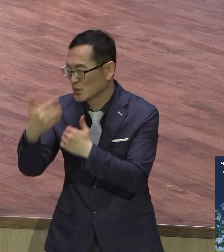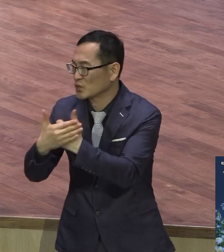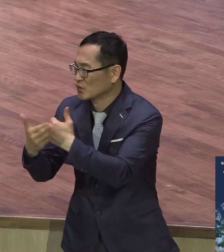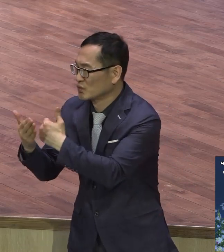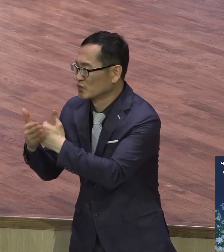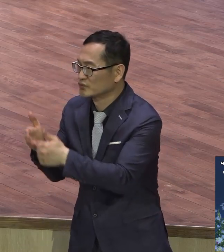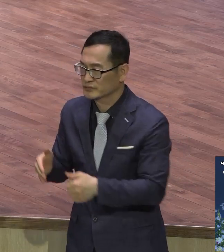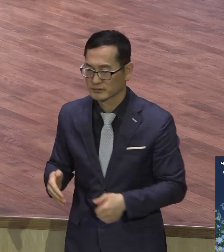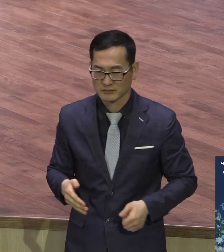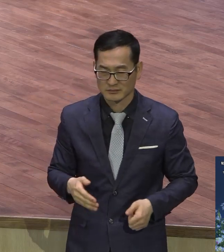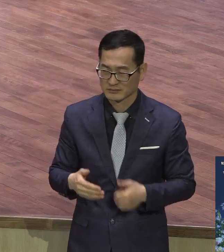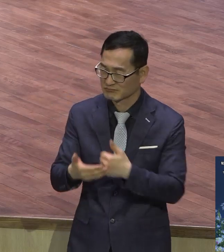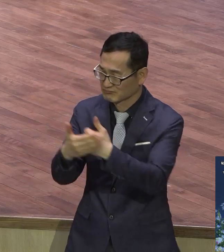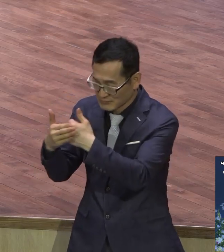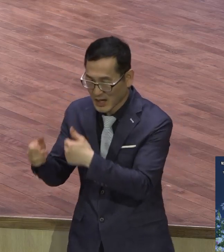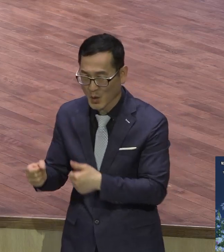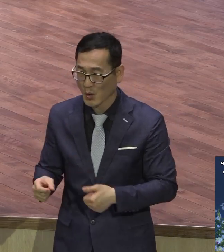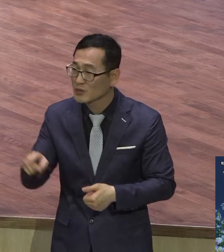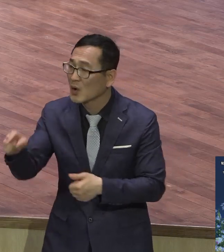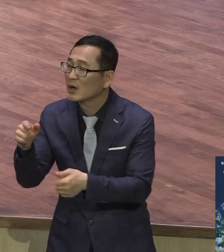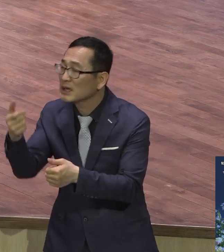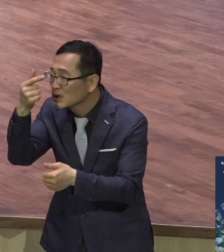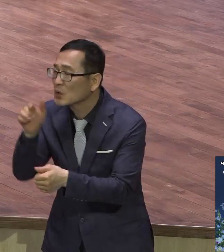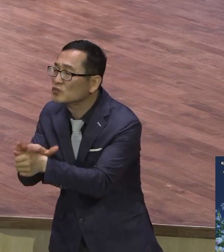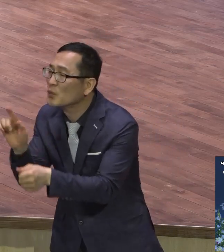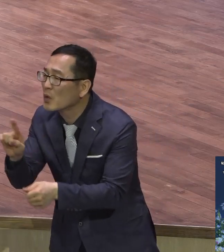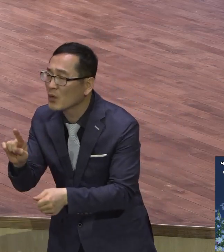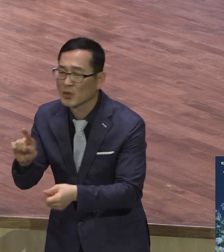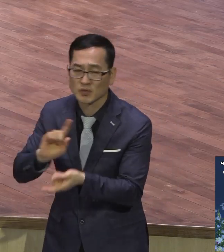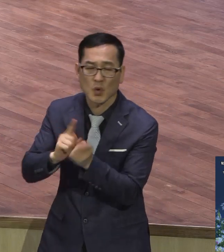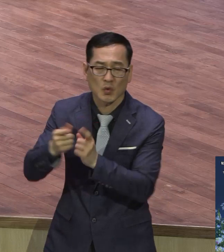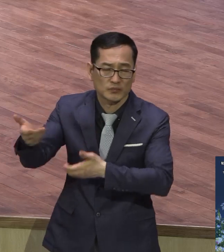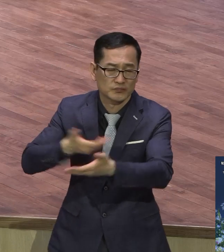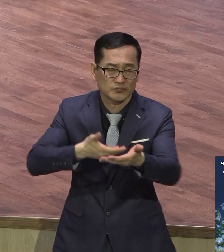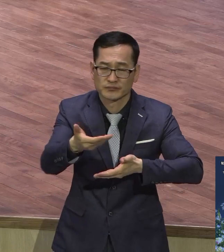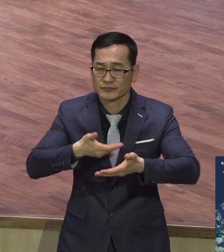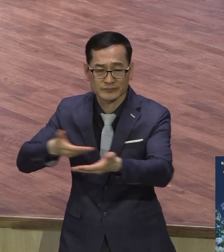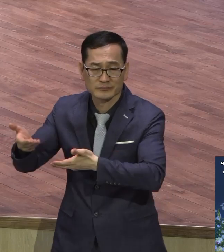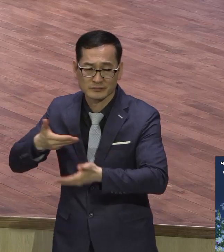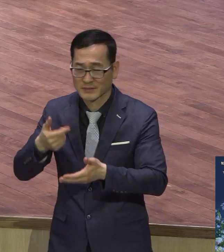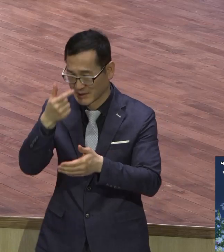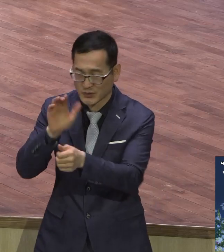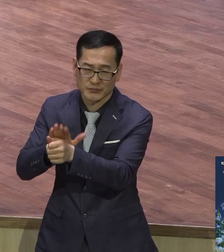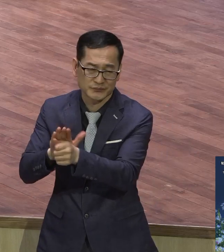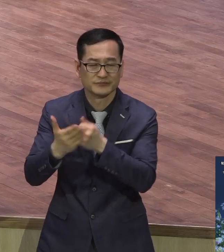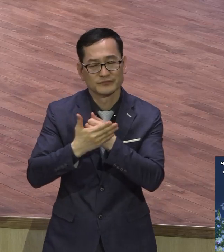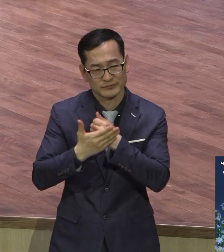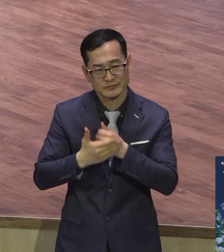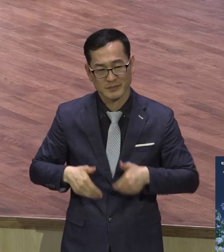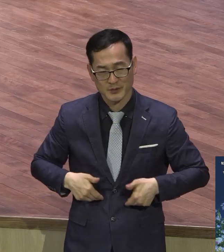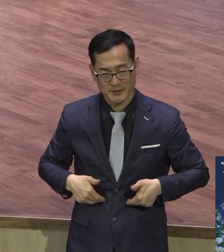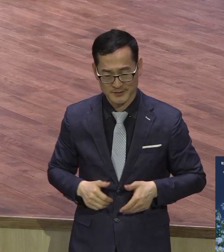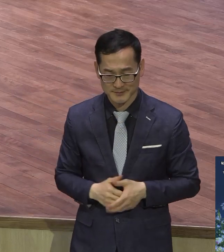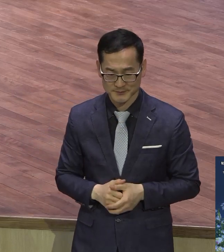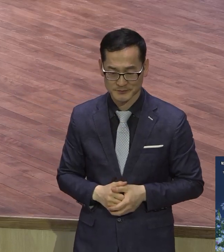기도해주라. 내 기도 제목이 이거다. 나를 서로 맡고 기도하고 교회에서도 삼삼삼 기도하고 있잖아요. 월하목